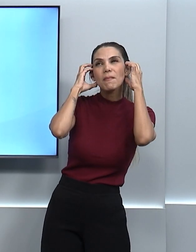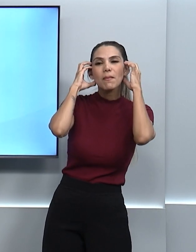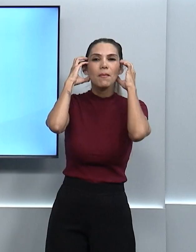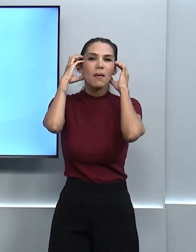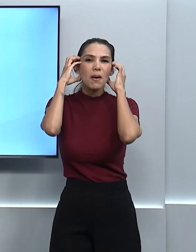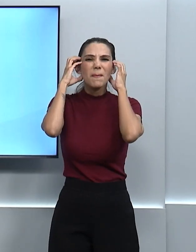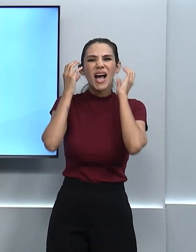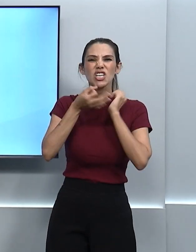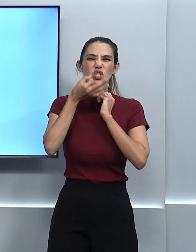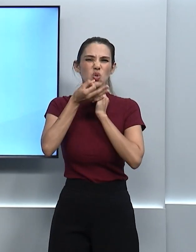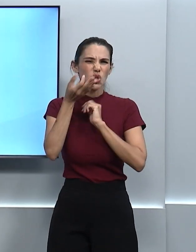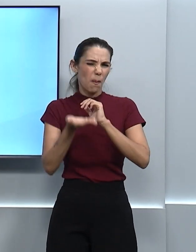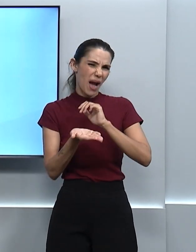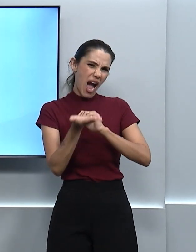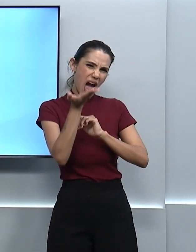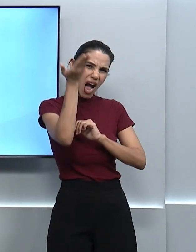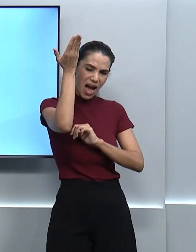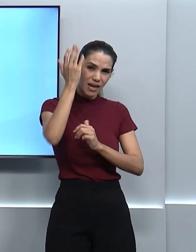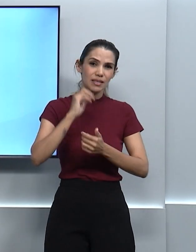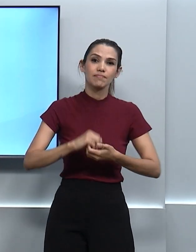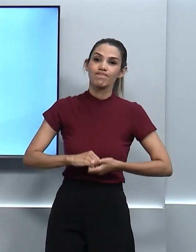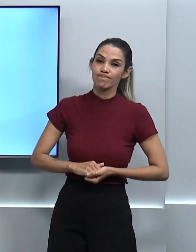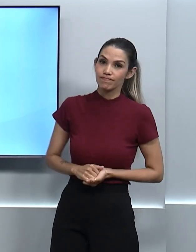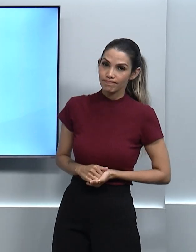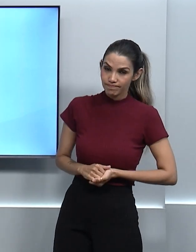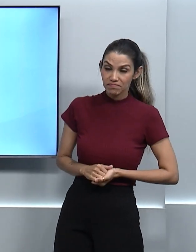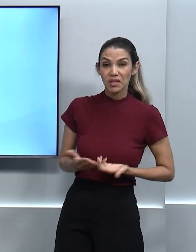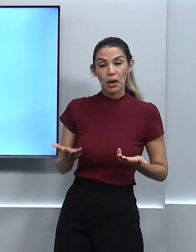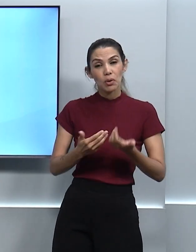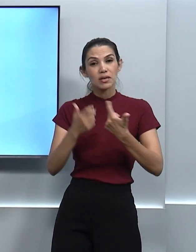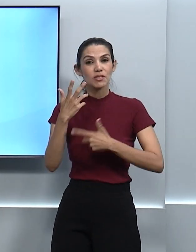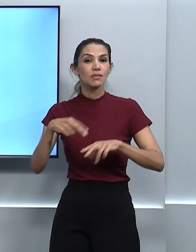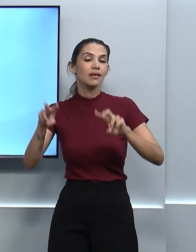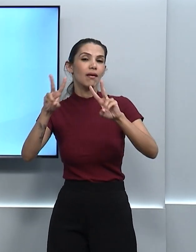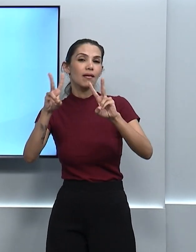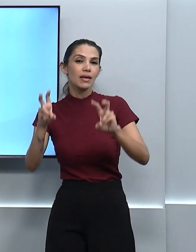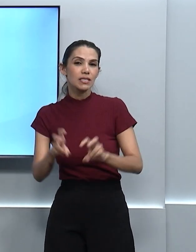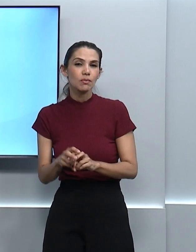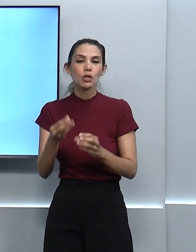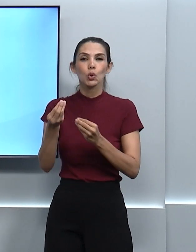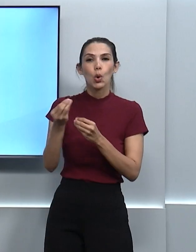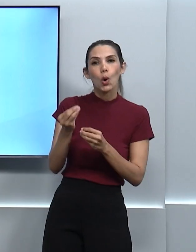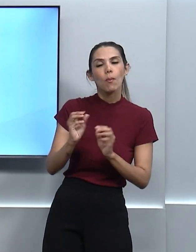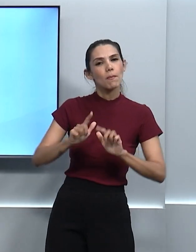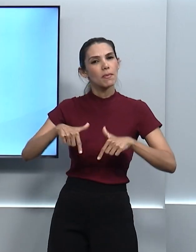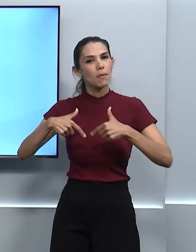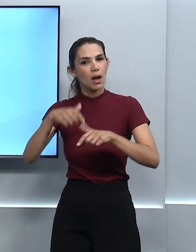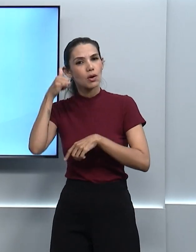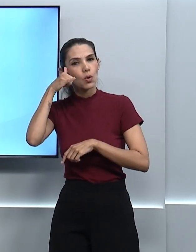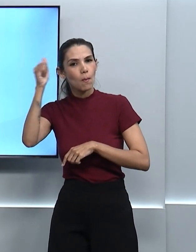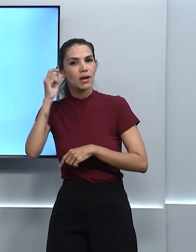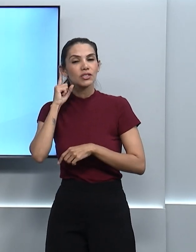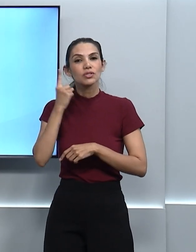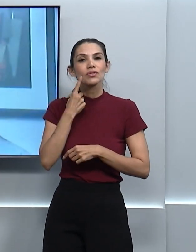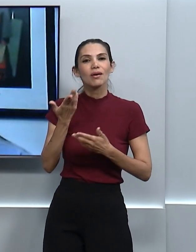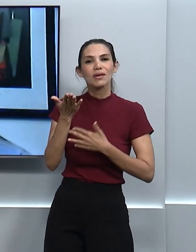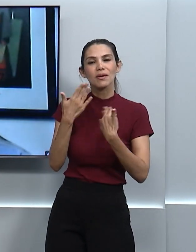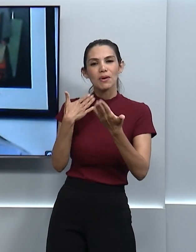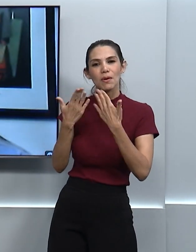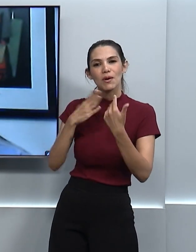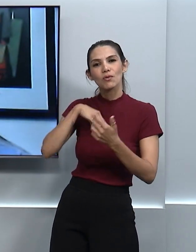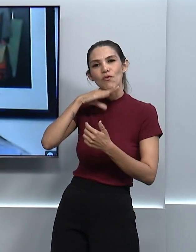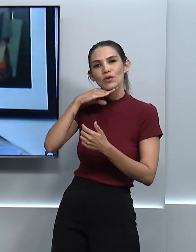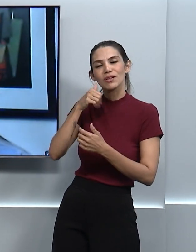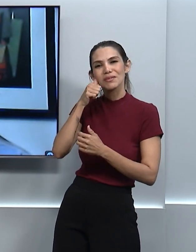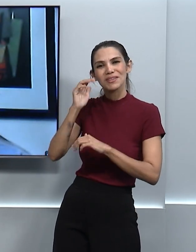som alto. Bom, e para falar mais sobre combate e prevenção à surdez, nós vamos conversar agora com a fonoaudióloga Flávia